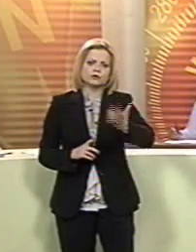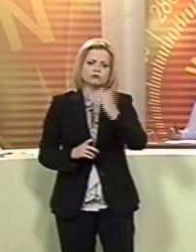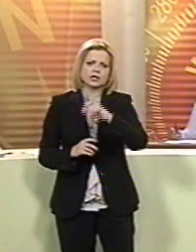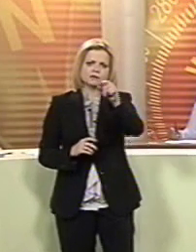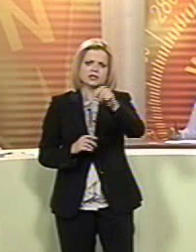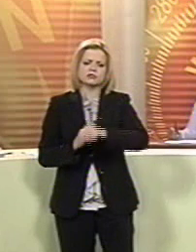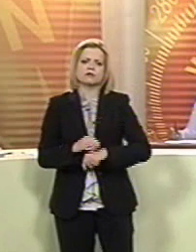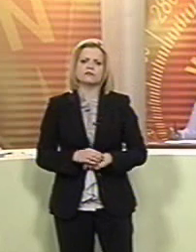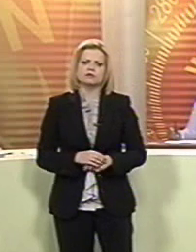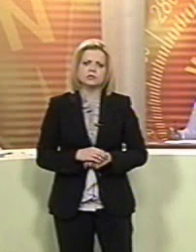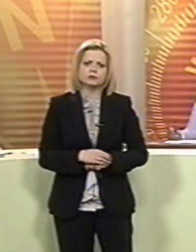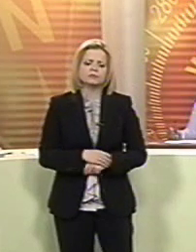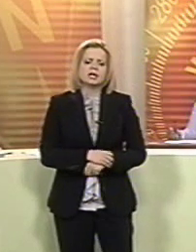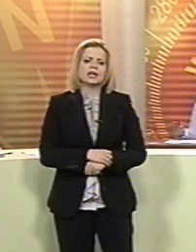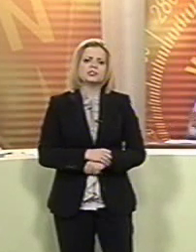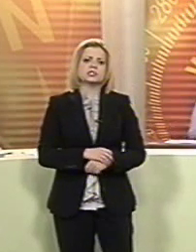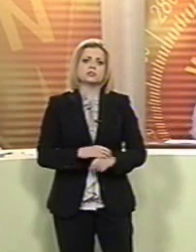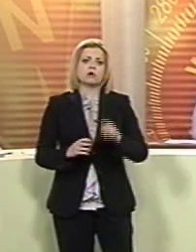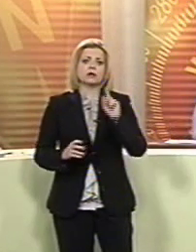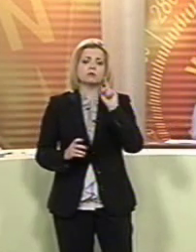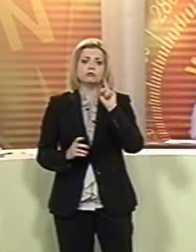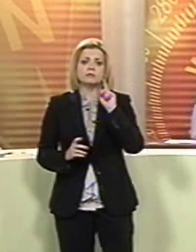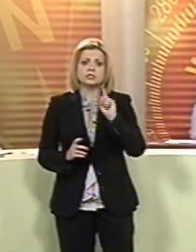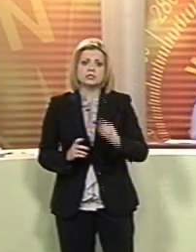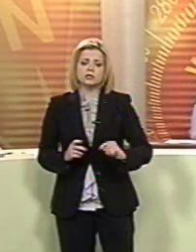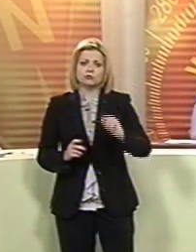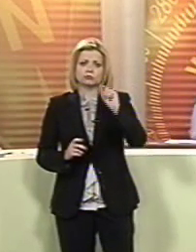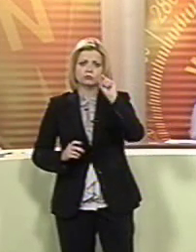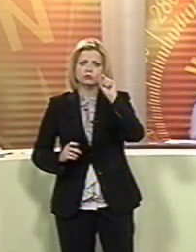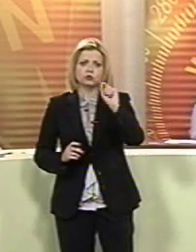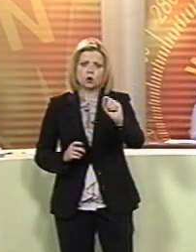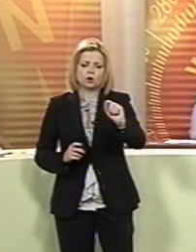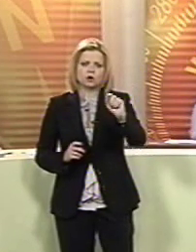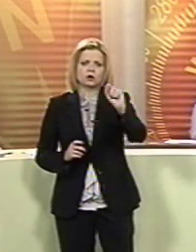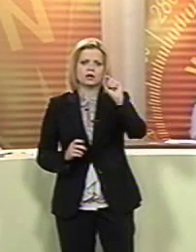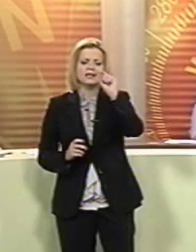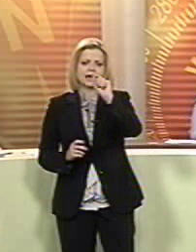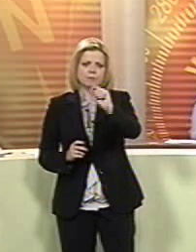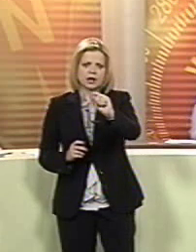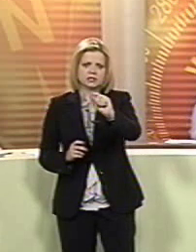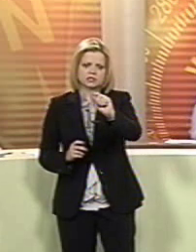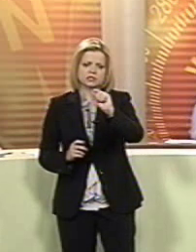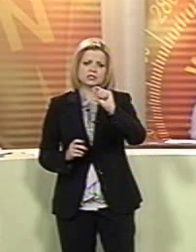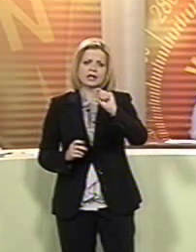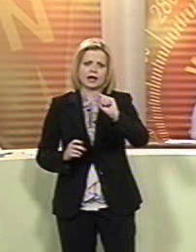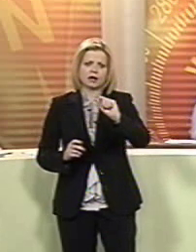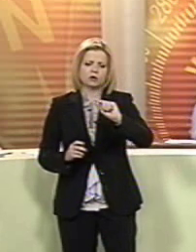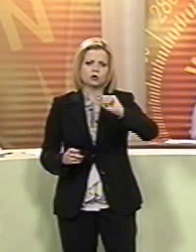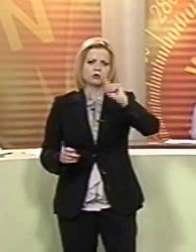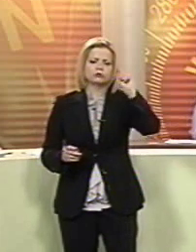do 7º, se você conferir comigo, ele diz assim, olha, o domicílio do incapaz será o do